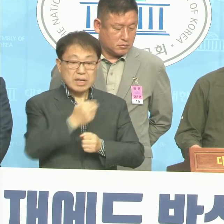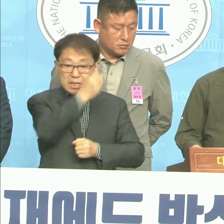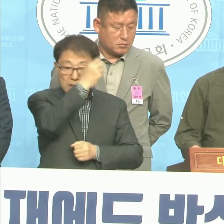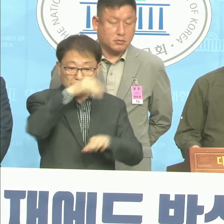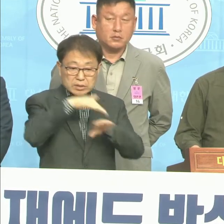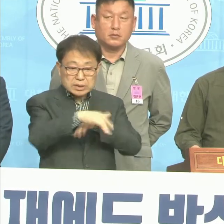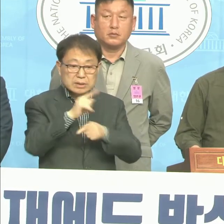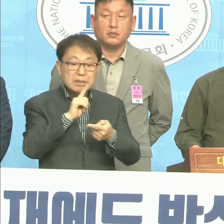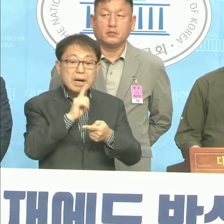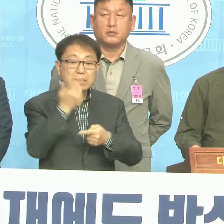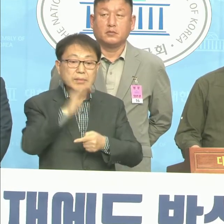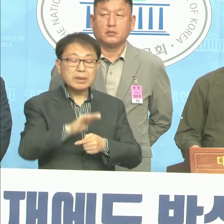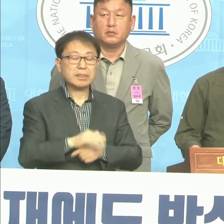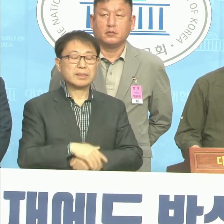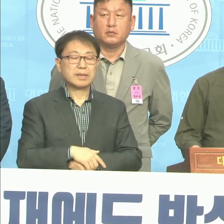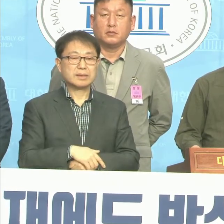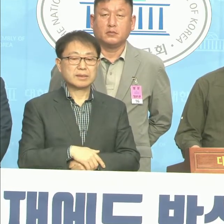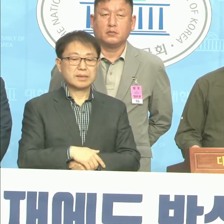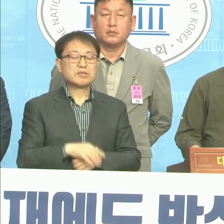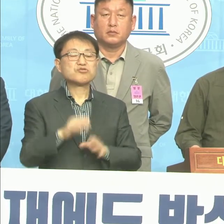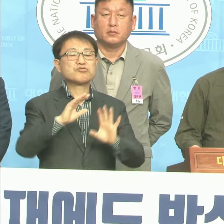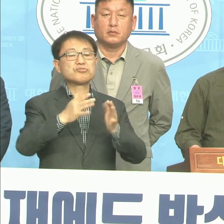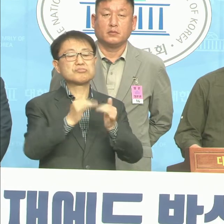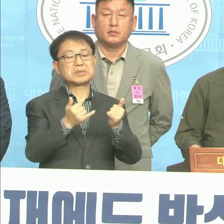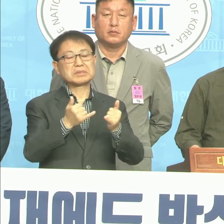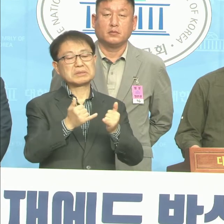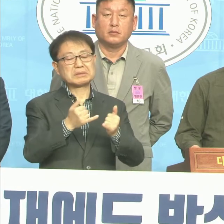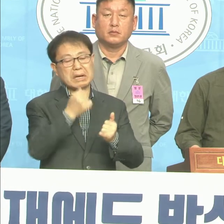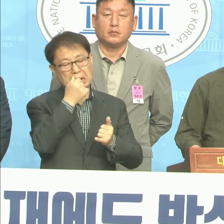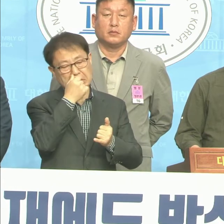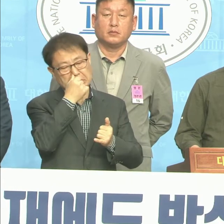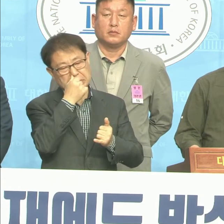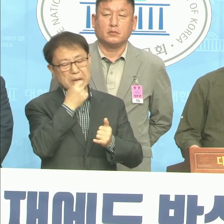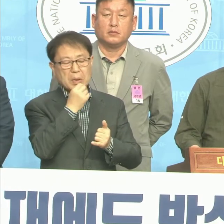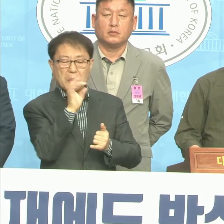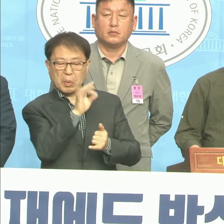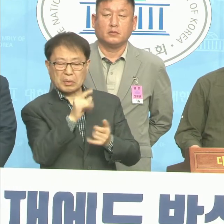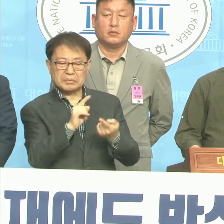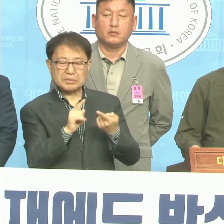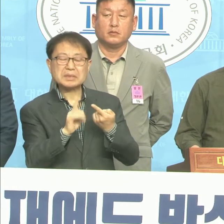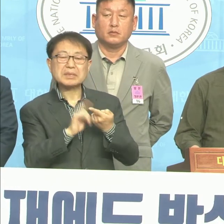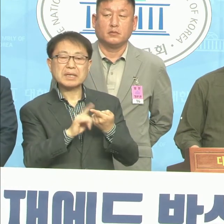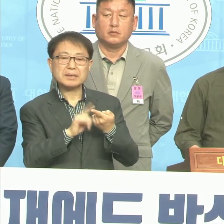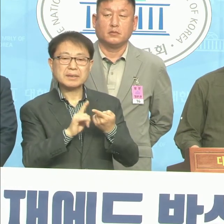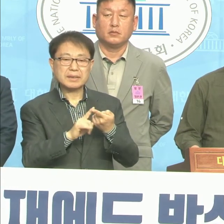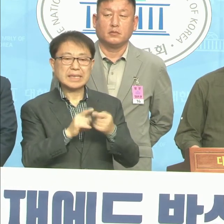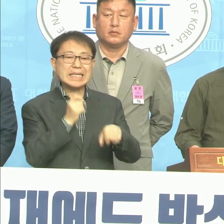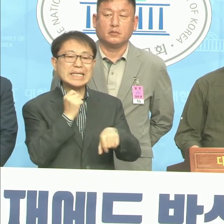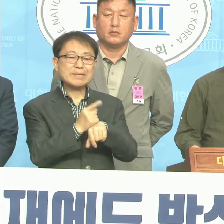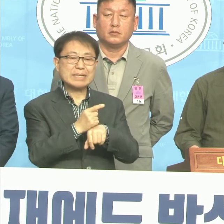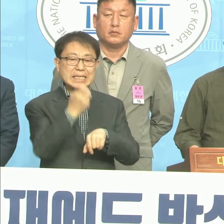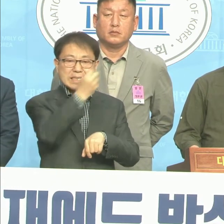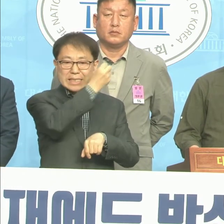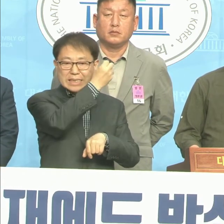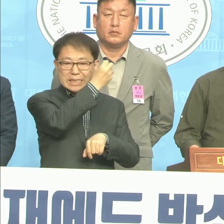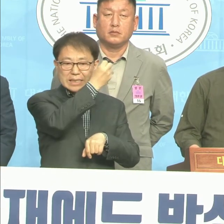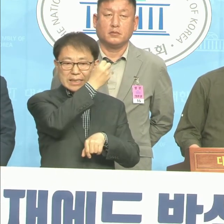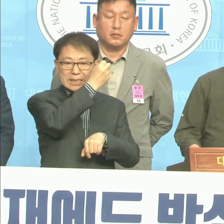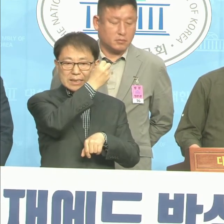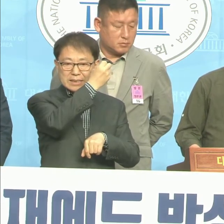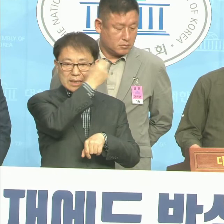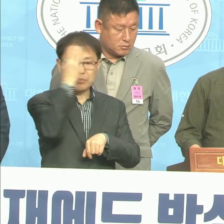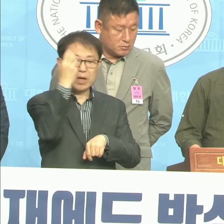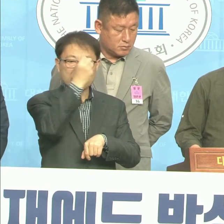있습니다마는 이는 어디까지나 국민을 키만 하기 위한 술책 이 5 허브 라는 사실은 이미 3승 이미